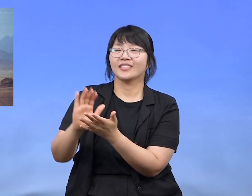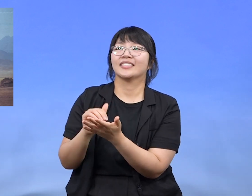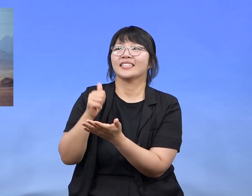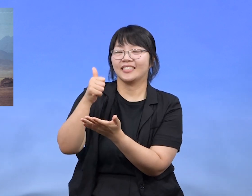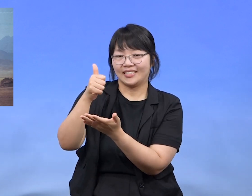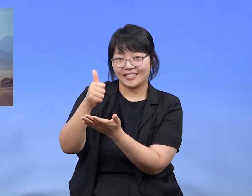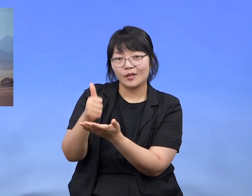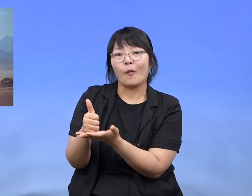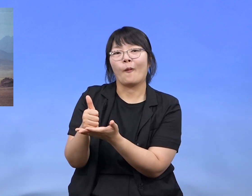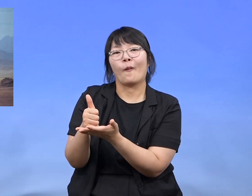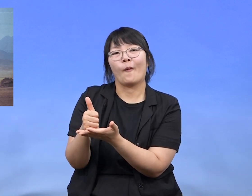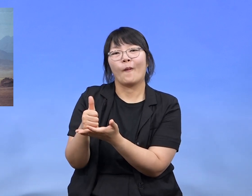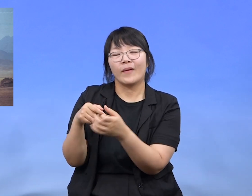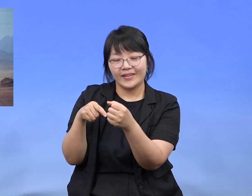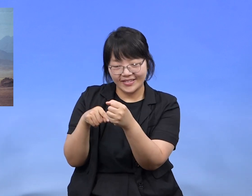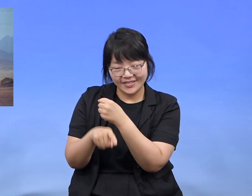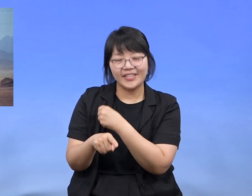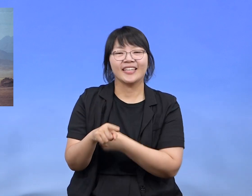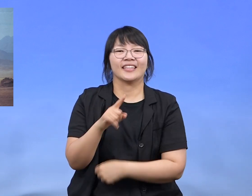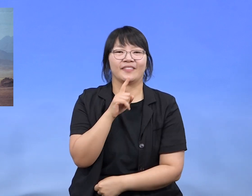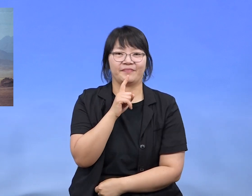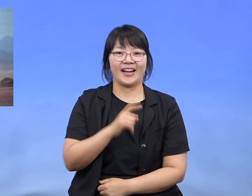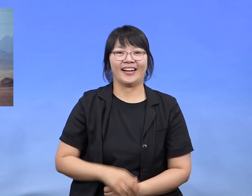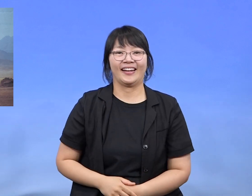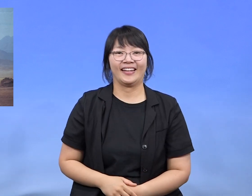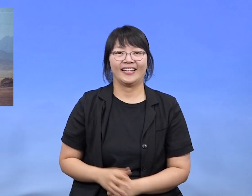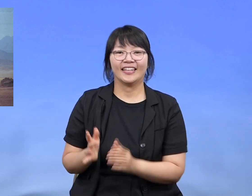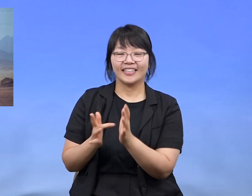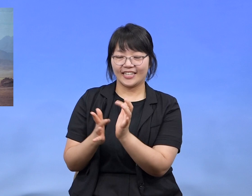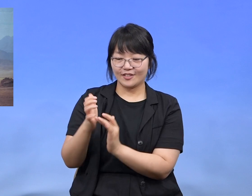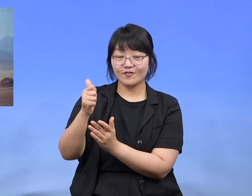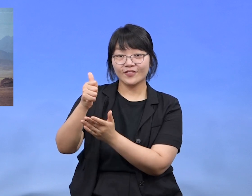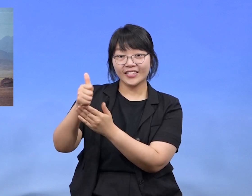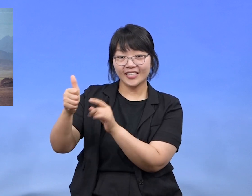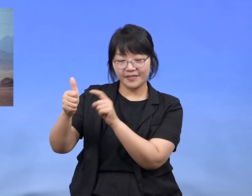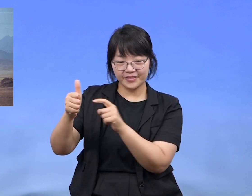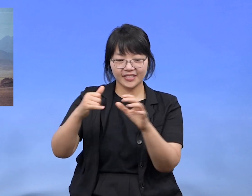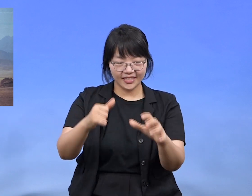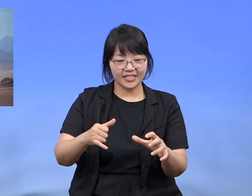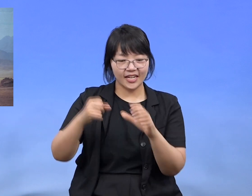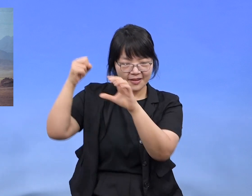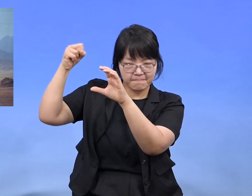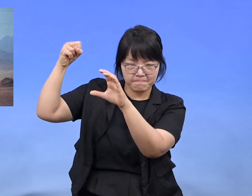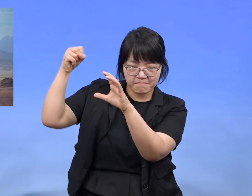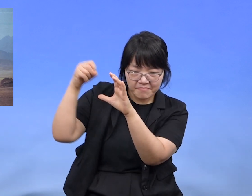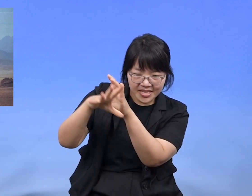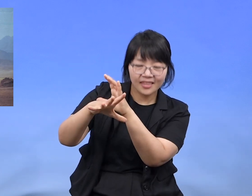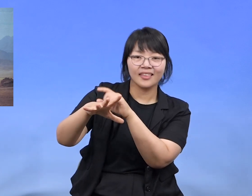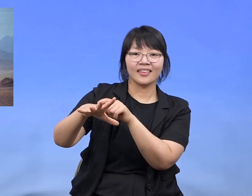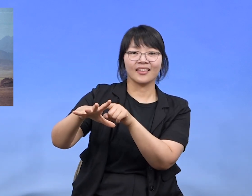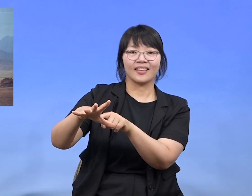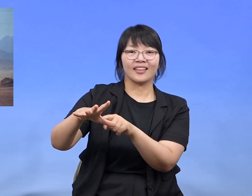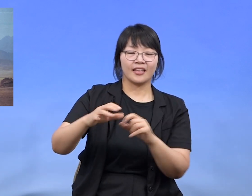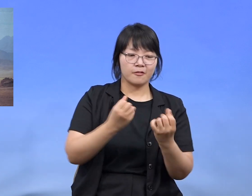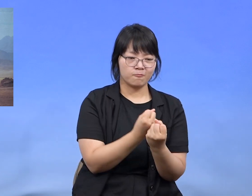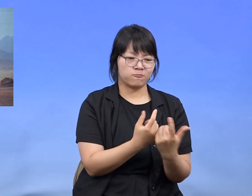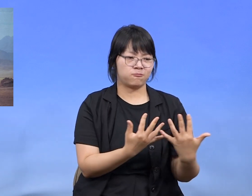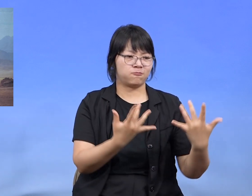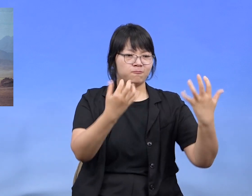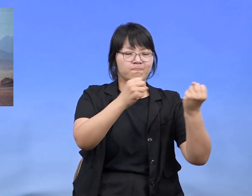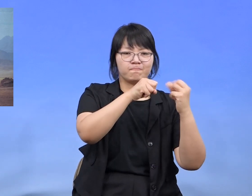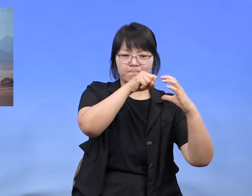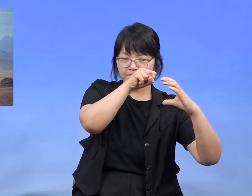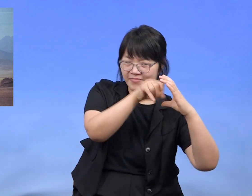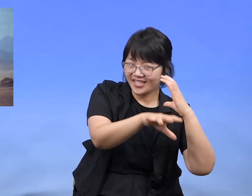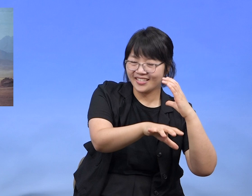빛 대신 예수 그리스도의 존재를 상징하기 위한 도구라고 말합니다. 자, 그분의